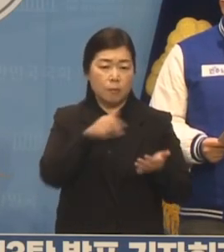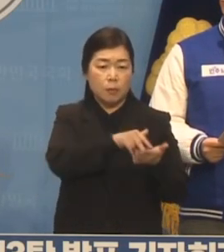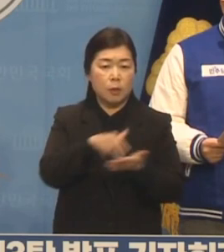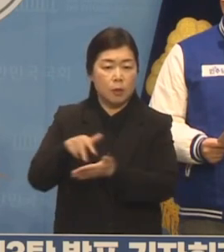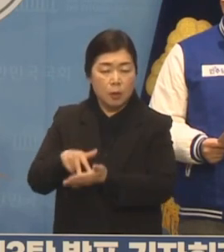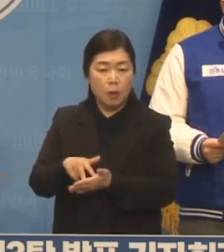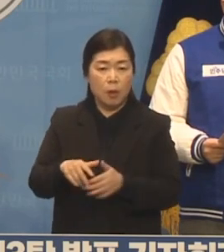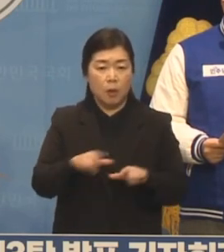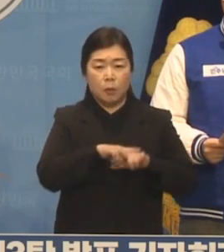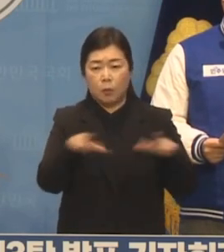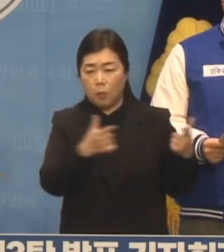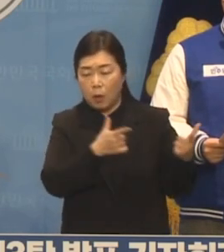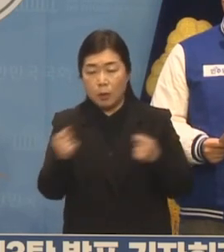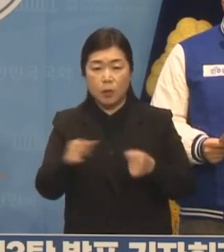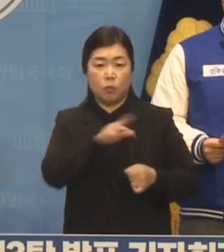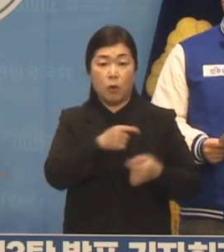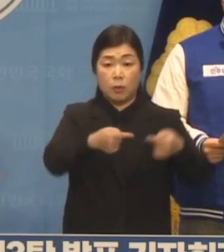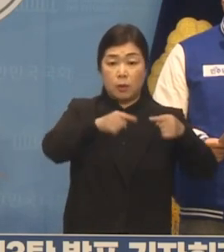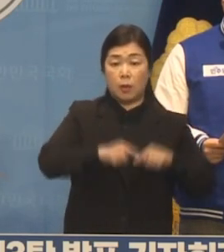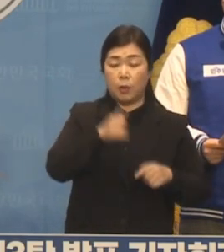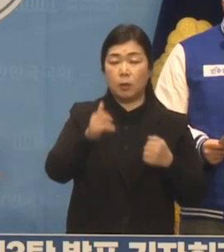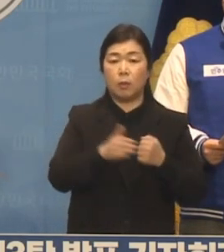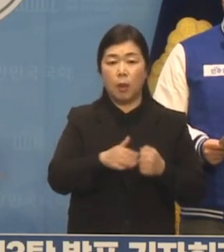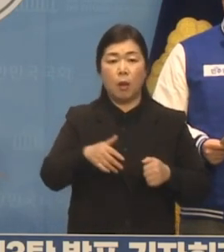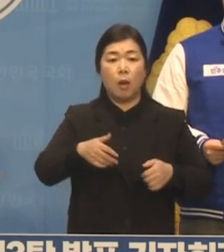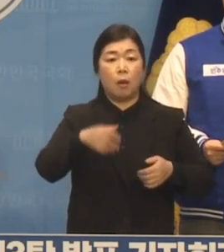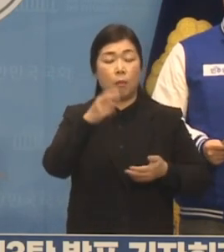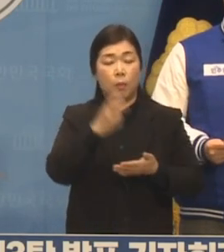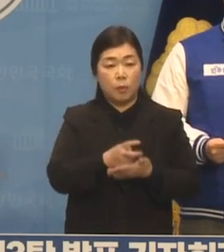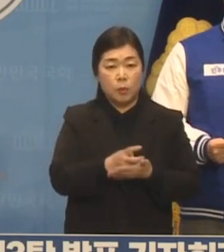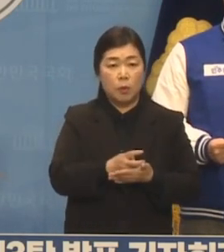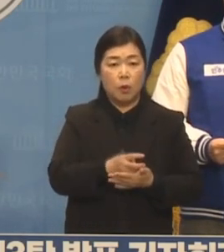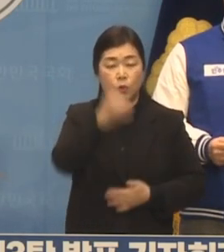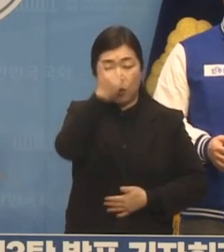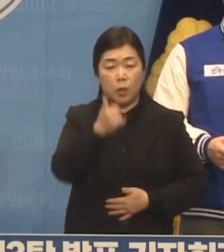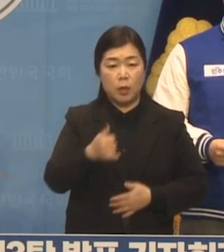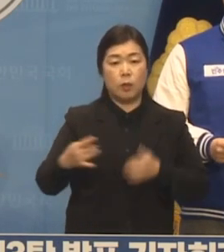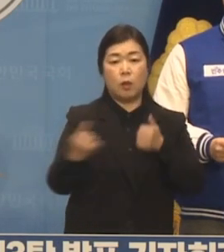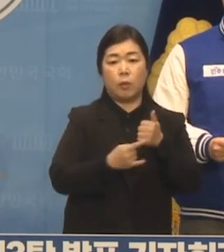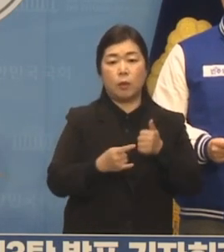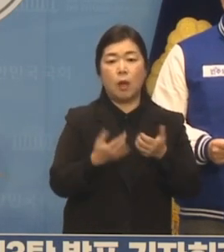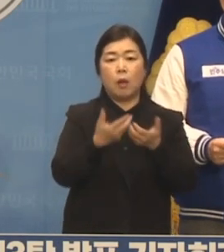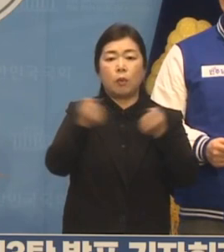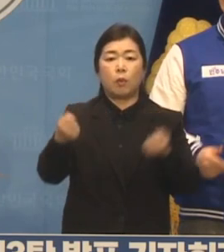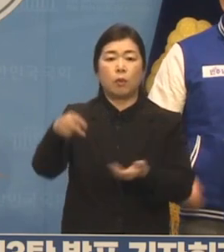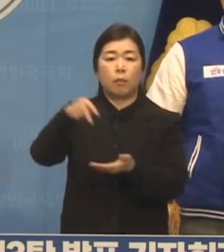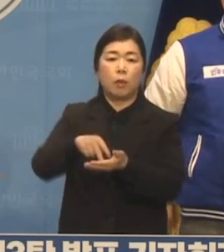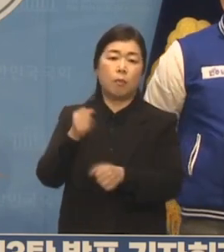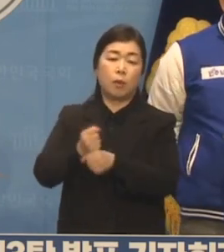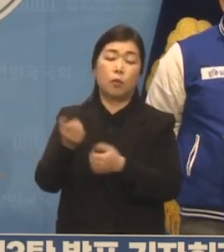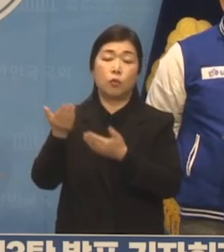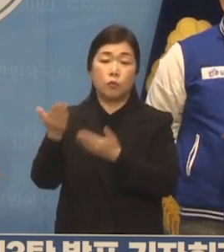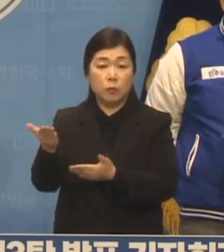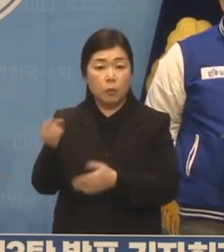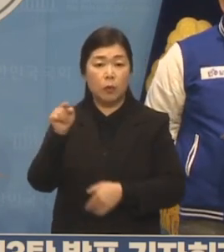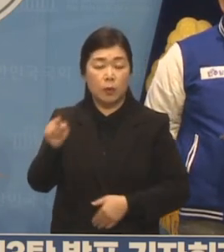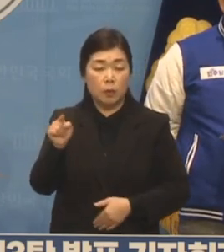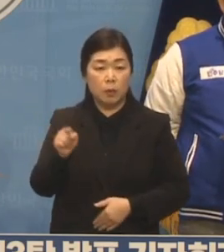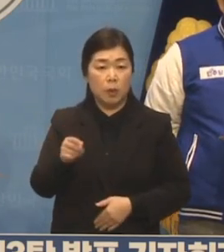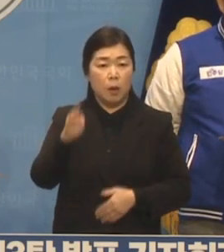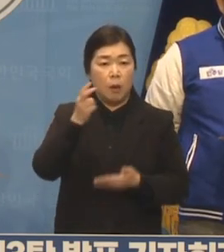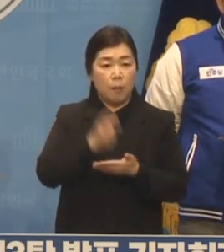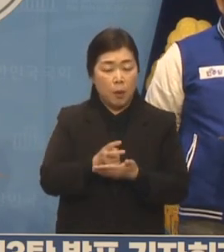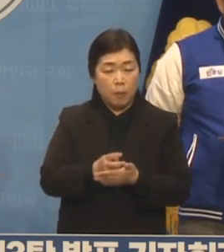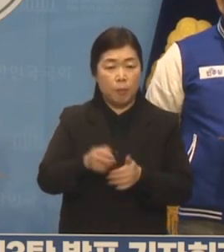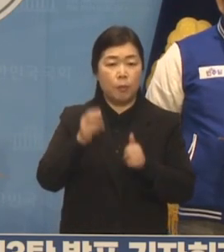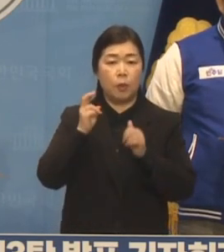균등한 위원이 참여하고 있는 법조윤리협의회를 좀 더 독립적인 기구로 확대 개편하고 여기에 법관과